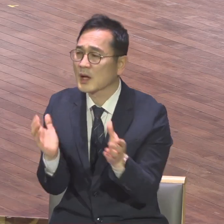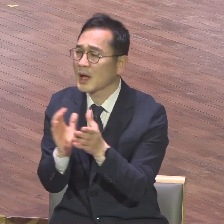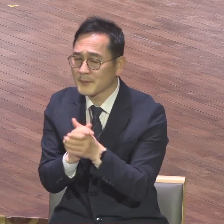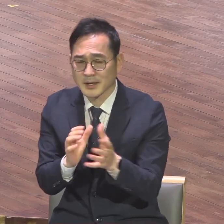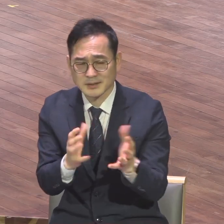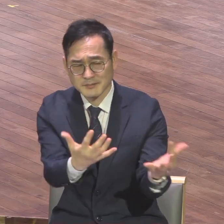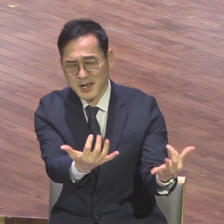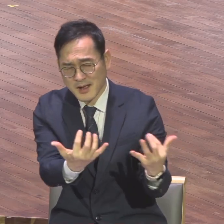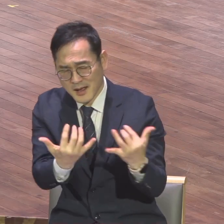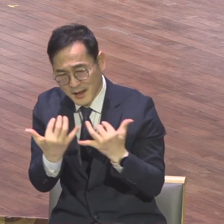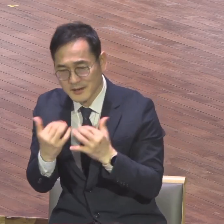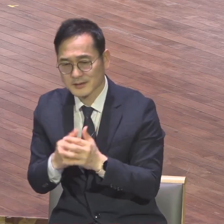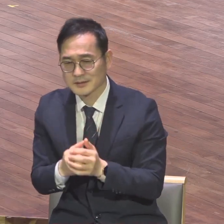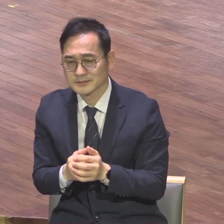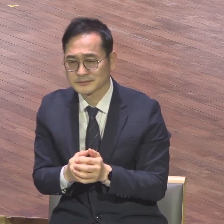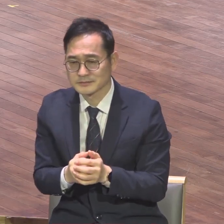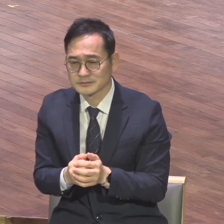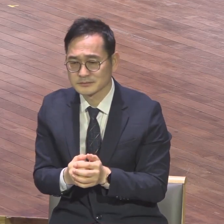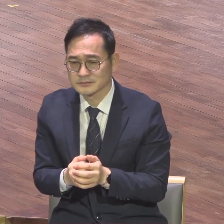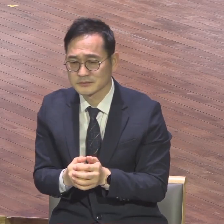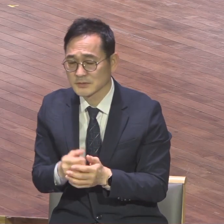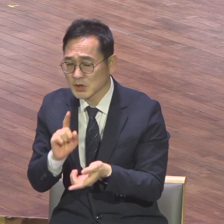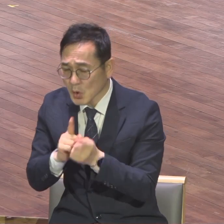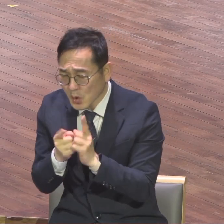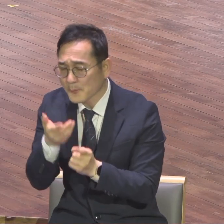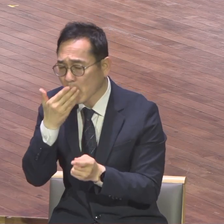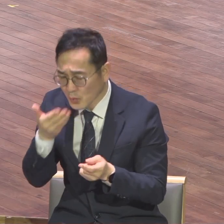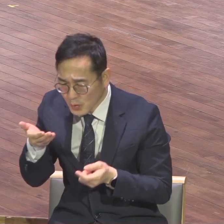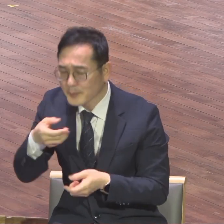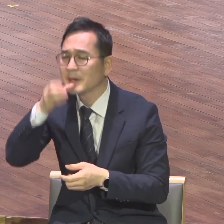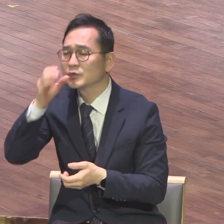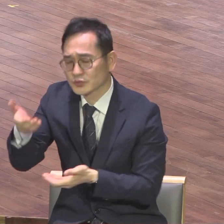하시더라. 새가족이 날마다 더하더라.